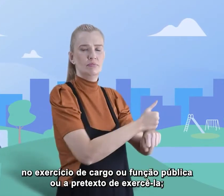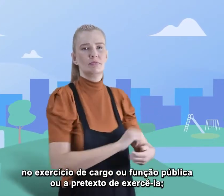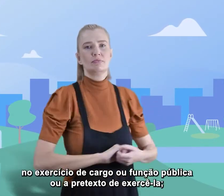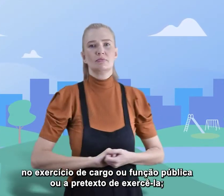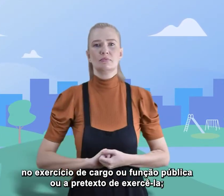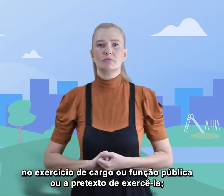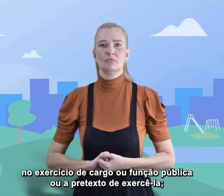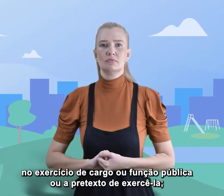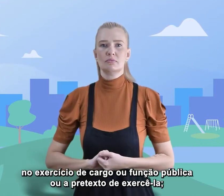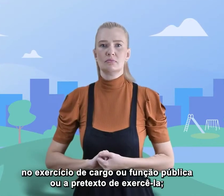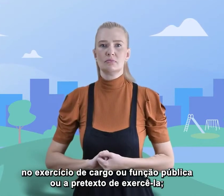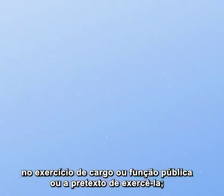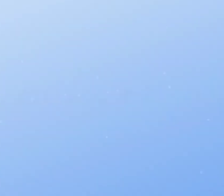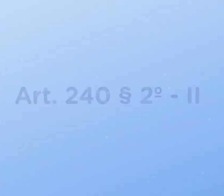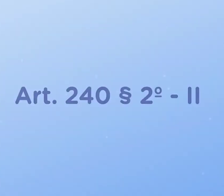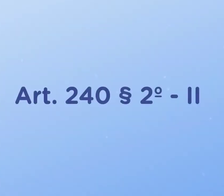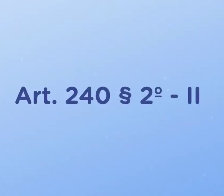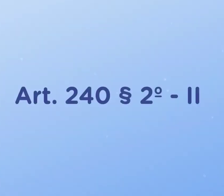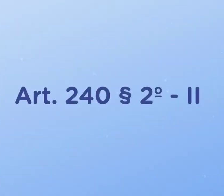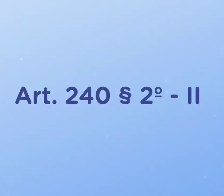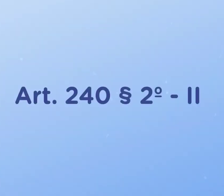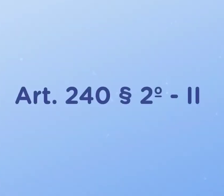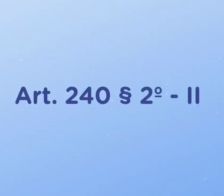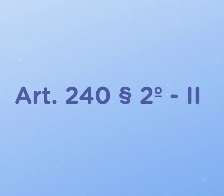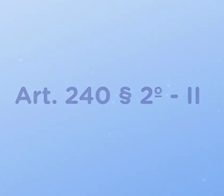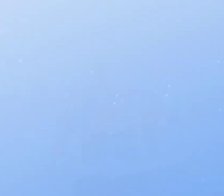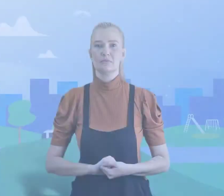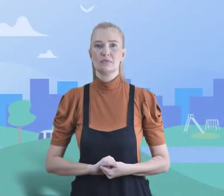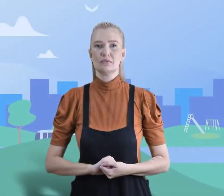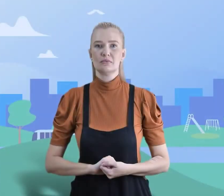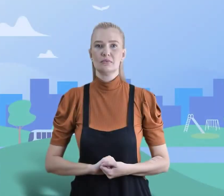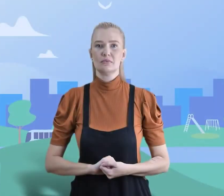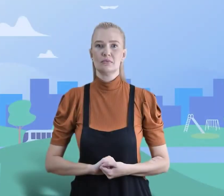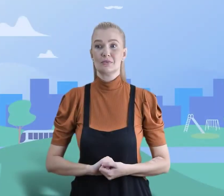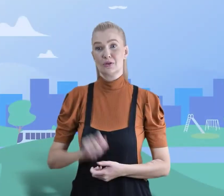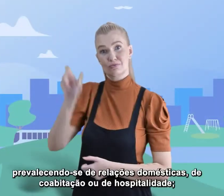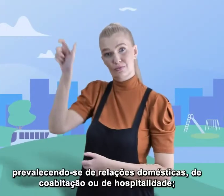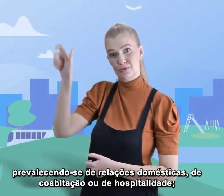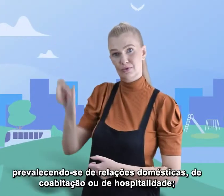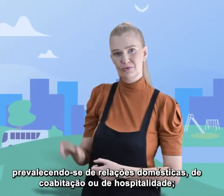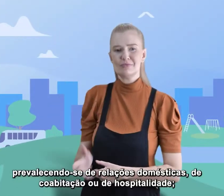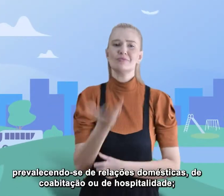exercê-la. Artigo 240, parágrafo segundo, inciso segundo. Provalecendo-se de